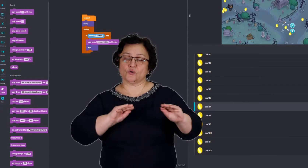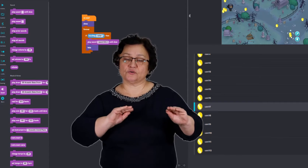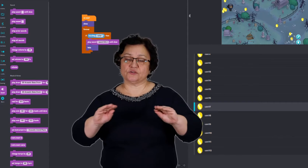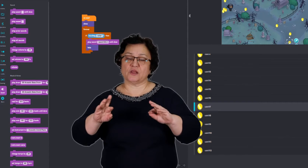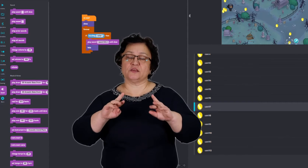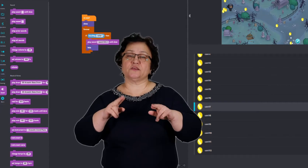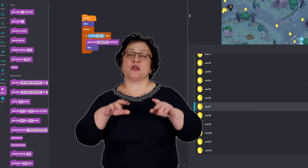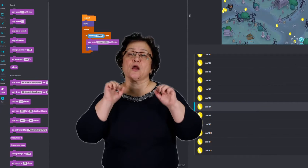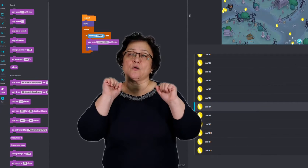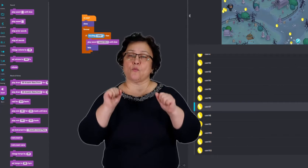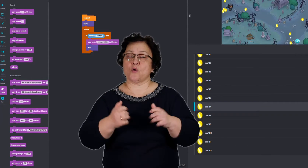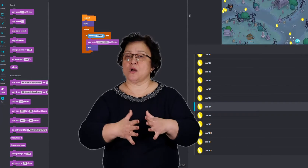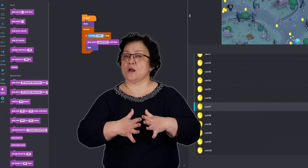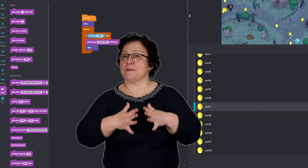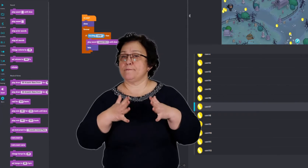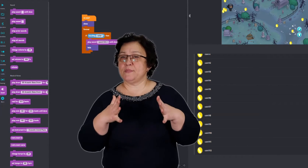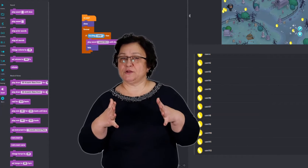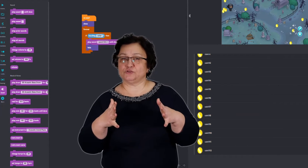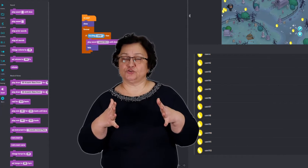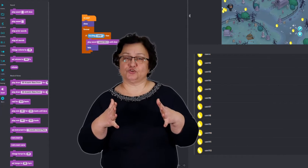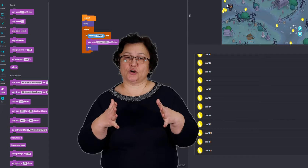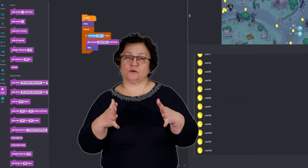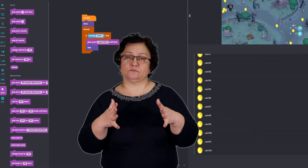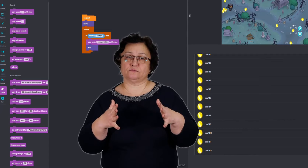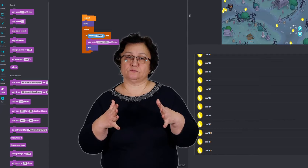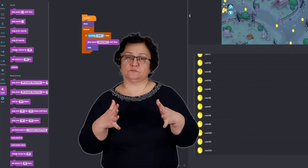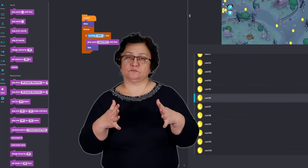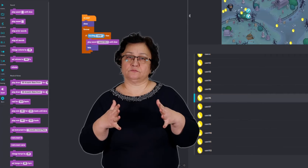Розставимо їх якомога більше.